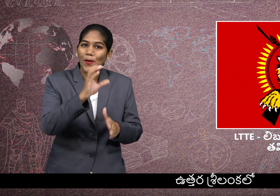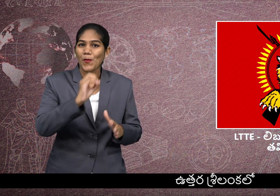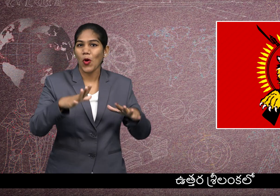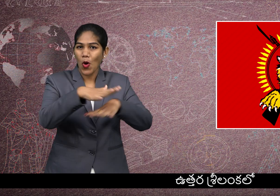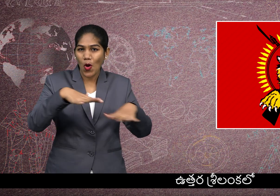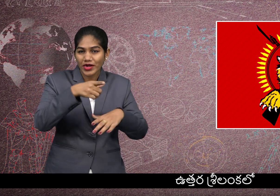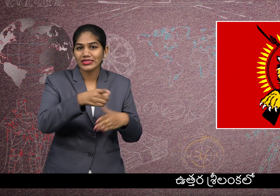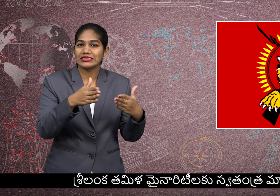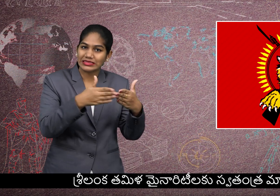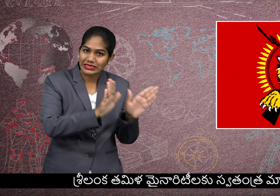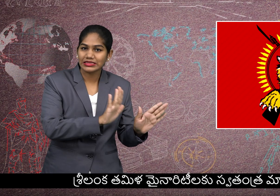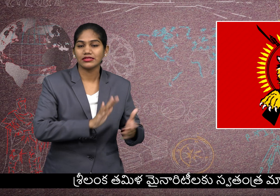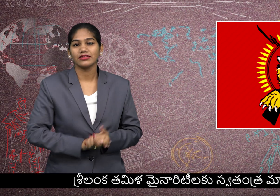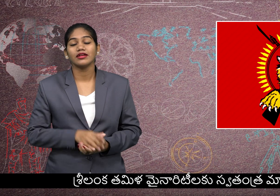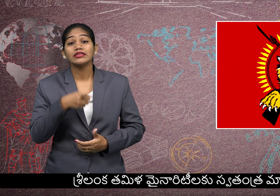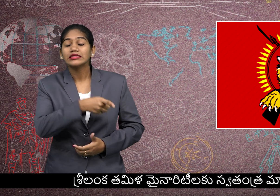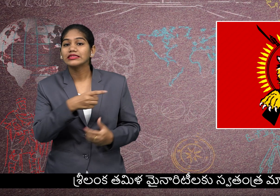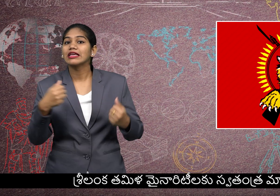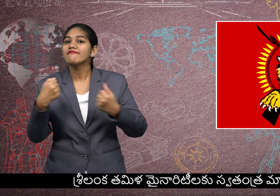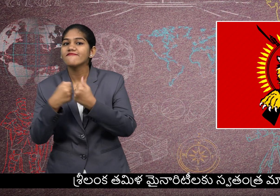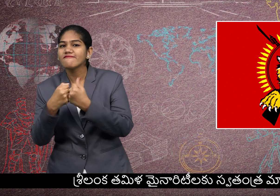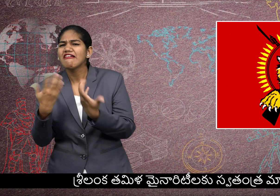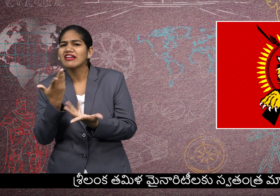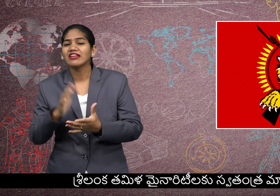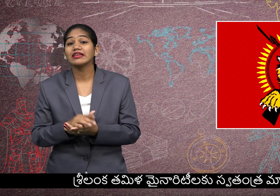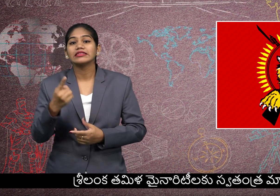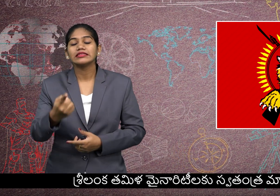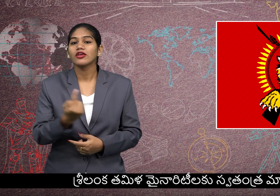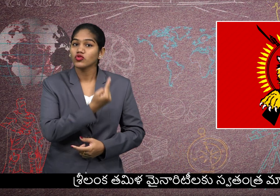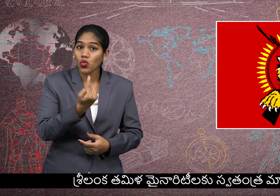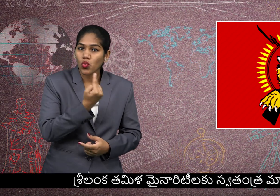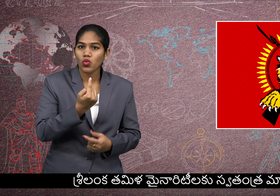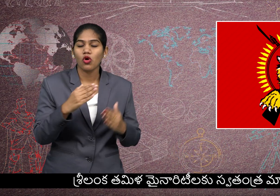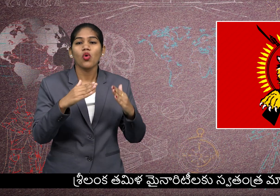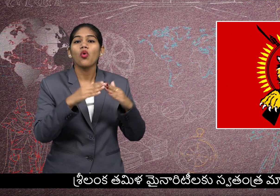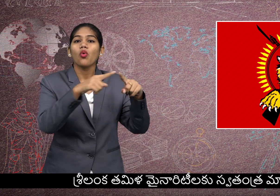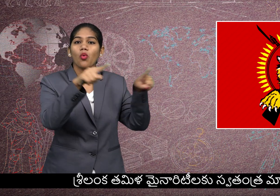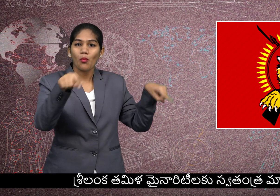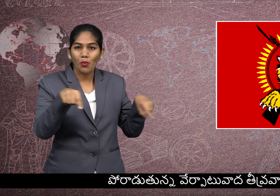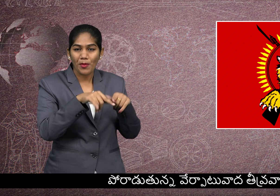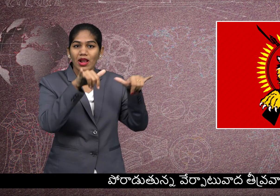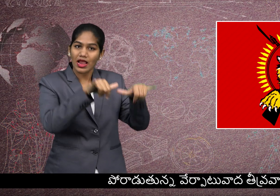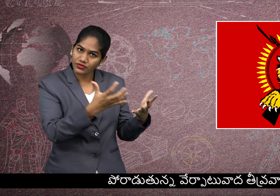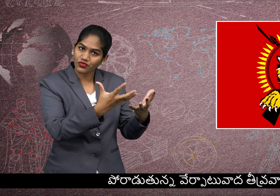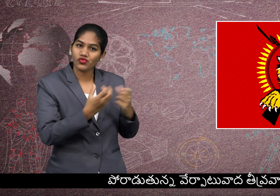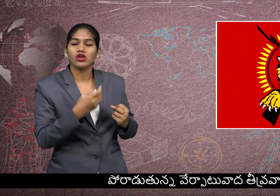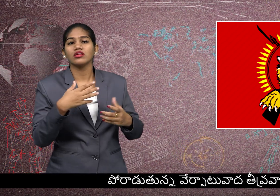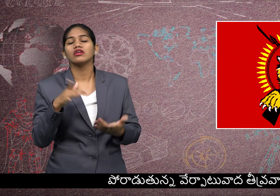ఉత్తర శ్రీలంకలో శ్రీలంక తమిళ మైనారిటీలకు స్వతంత్ర మాతృభూమి కోసం